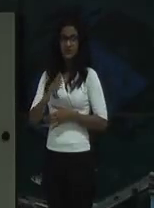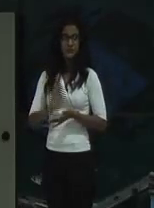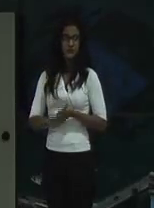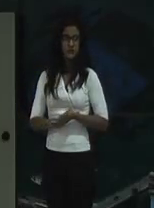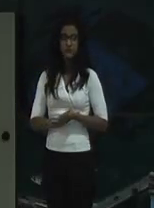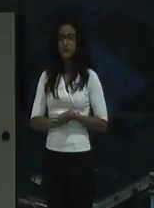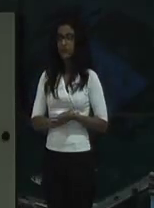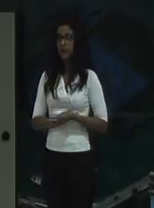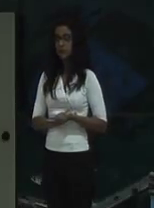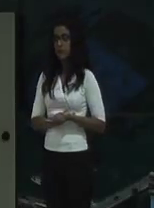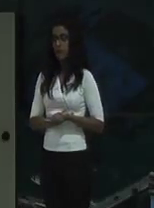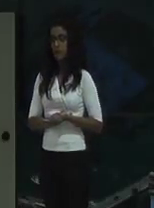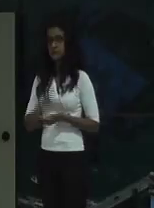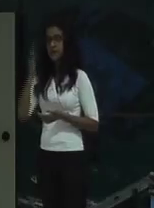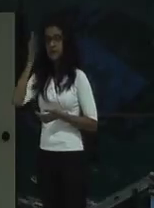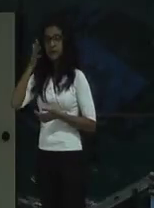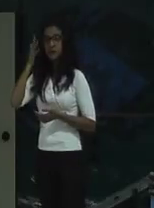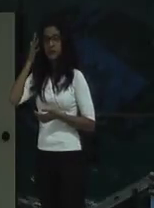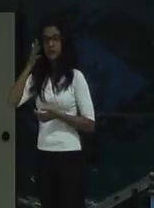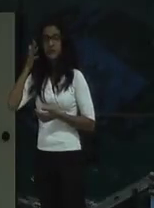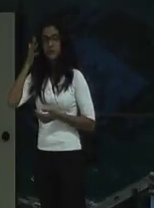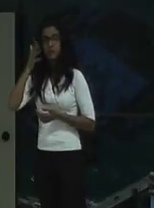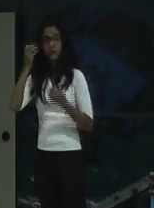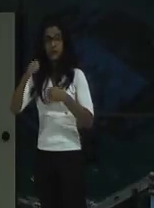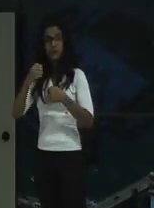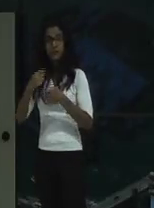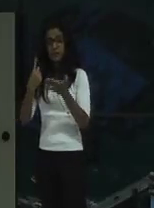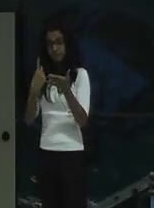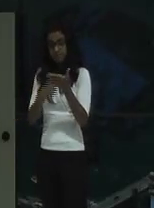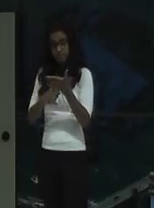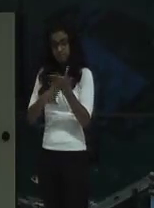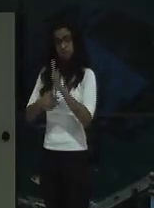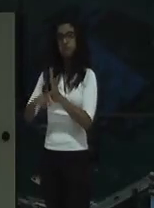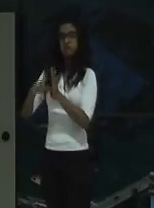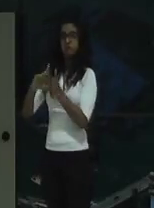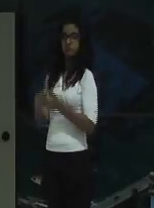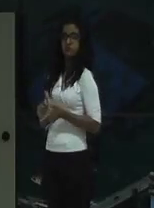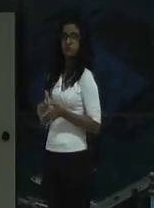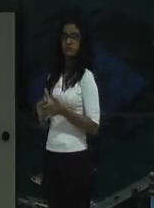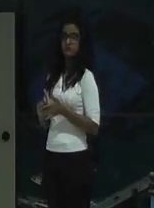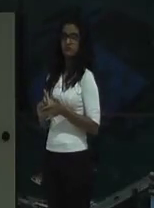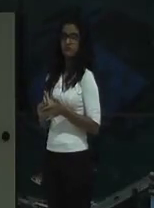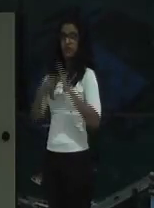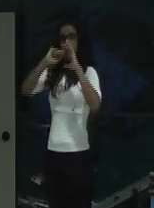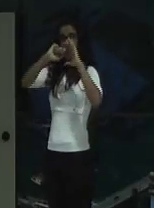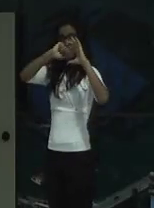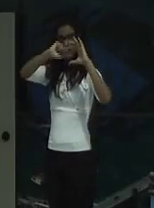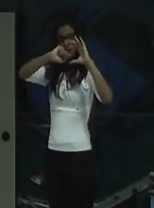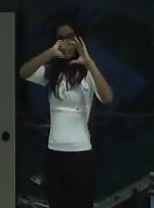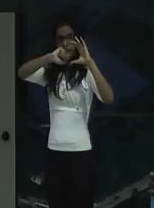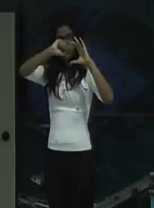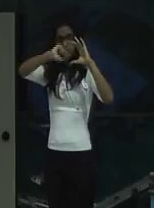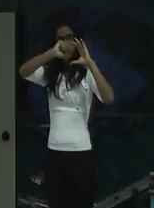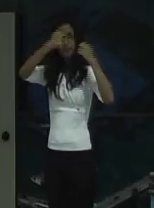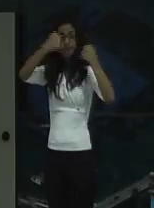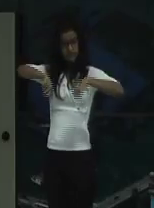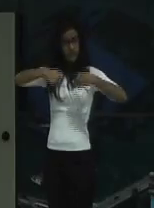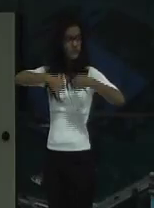pública. A audiência pública de prestação de contas, ela tem que ser gravada. Não foi gravada a audiência pública, não teve gravação. Tem que ser